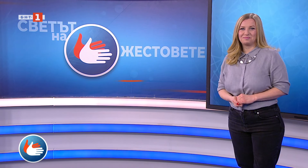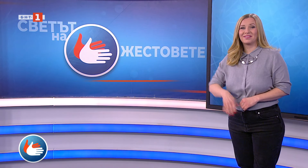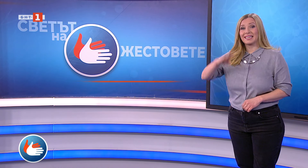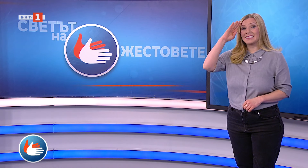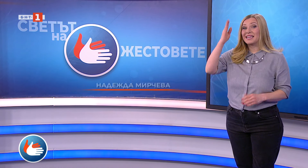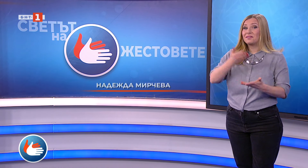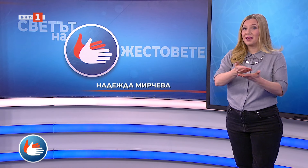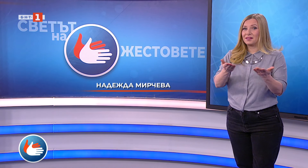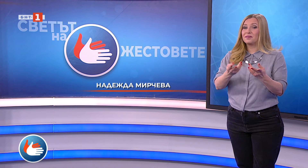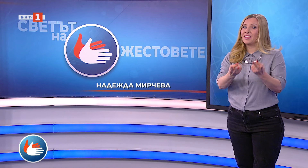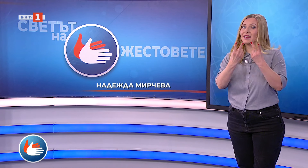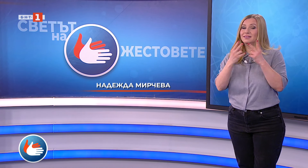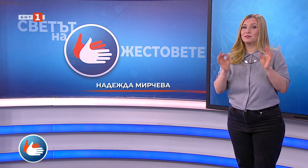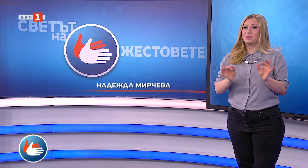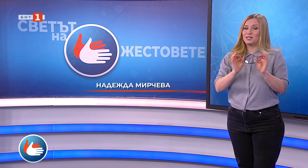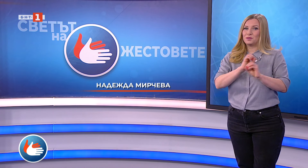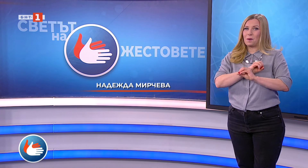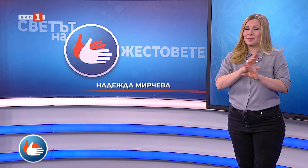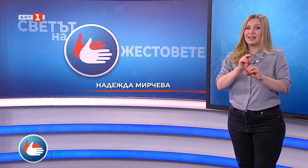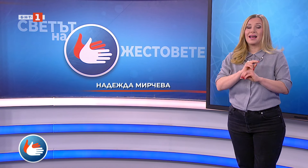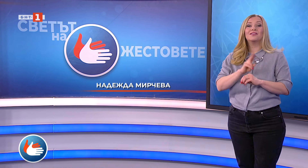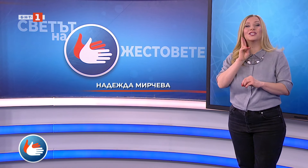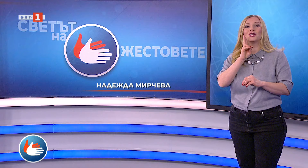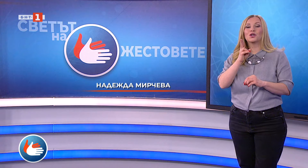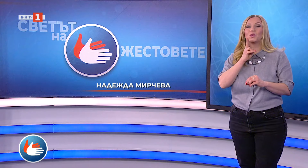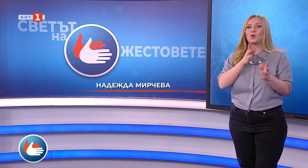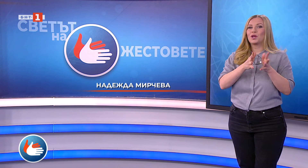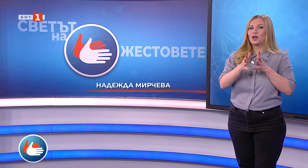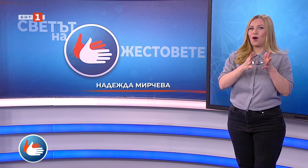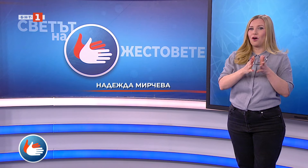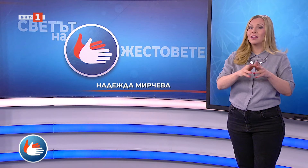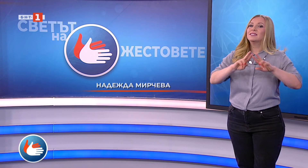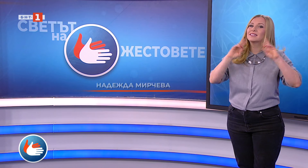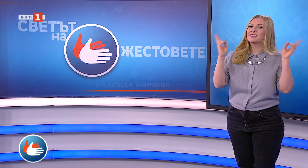Здравейте! Вие гледате специализираното предаване за хора с увреден слух – Светът на жестовете.